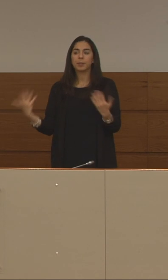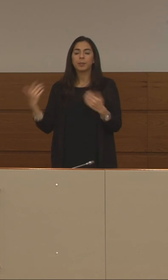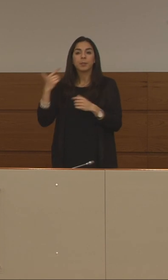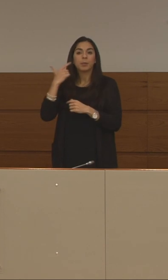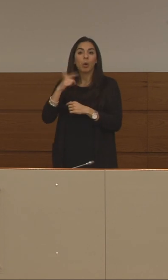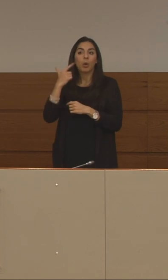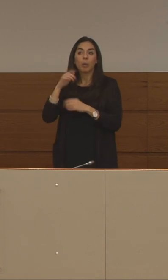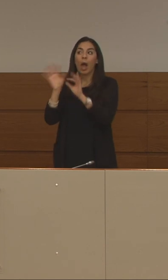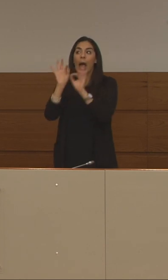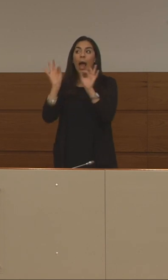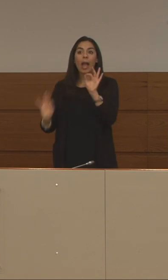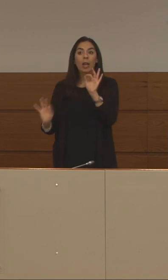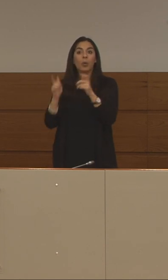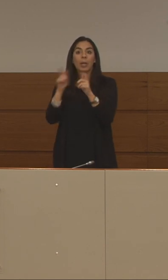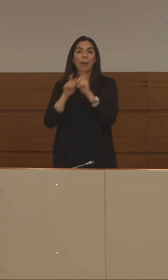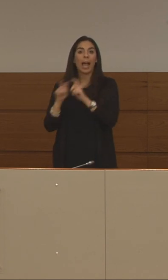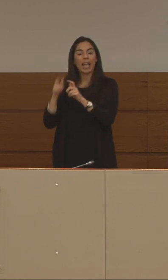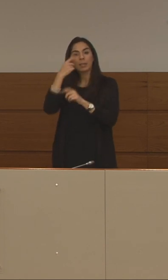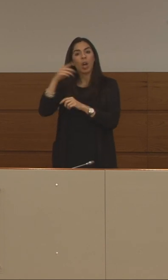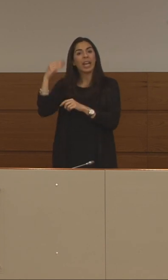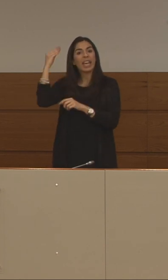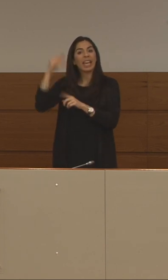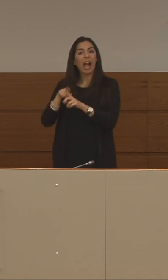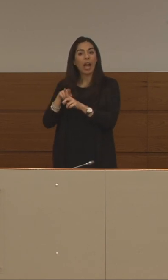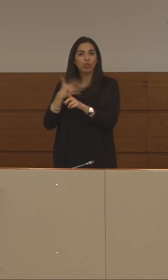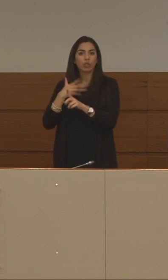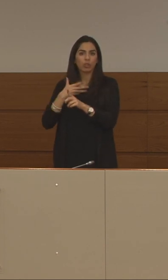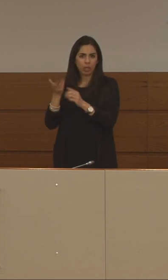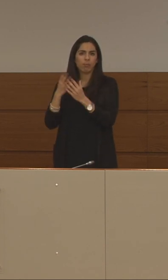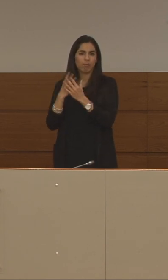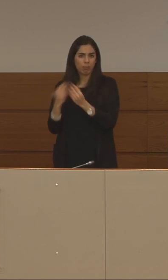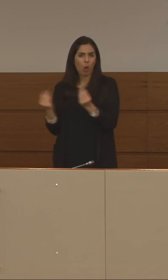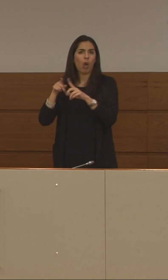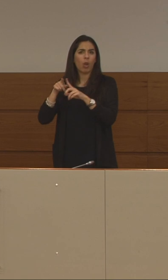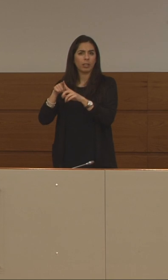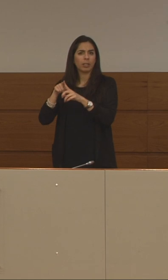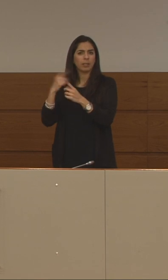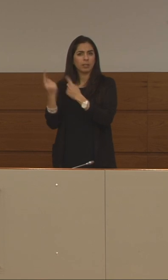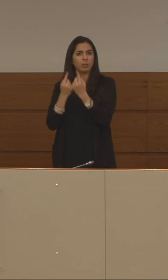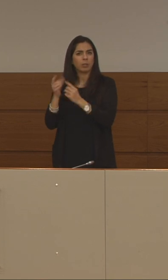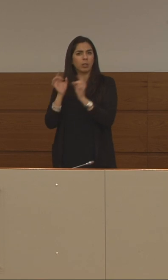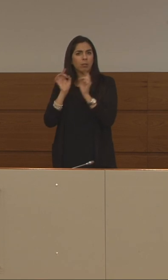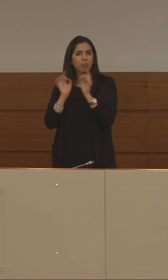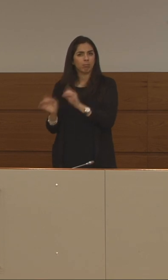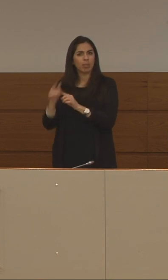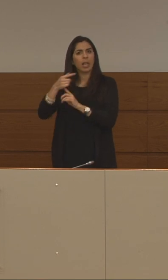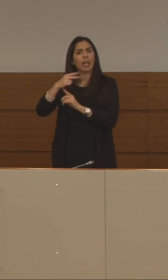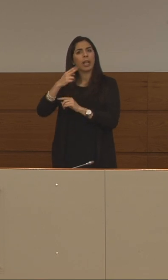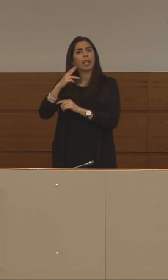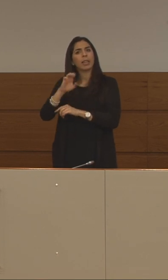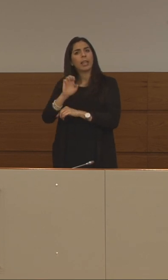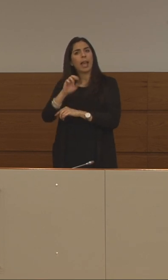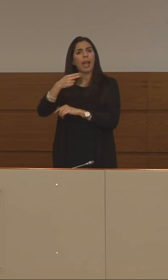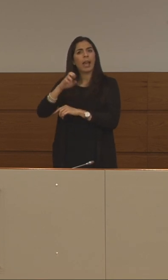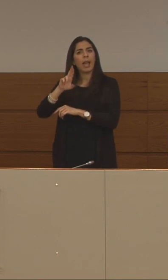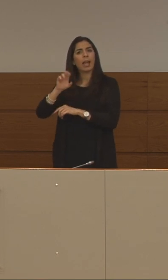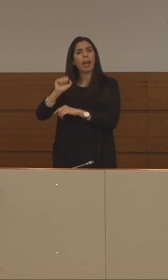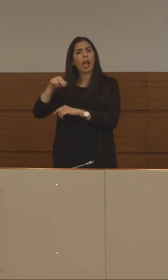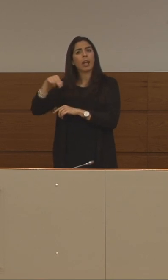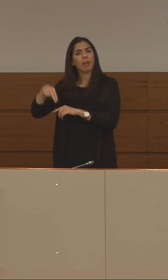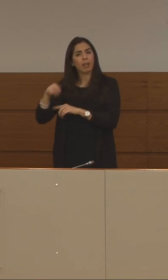in alcuni paesi come sembra l'iran dove ci sono molti casi a teheran è chiaramente